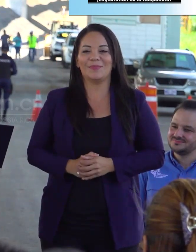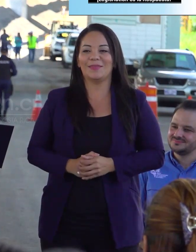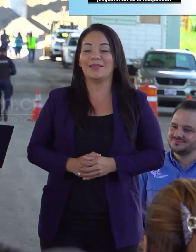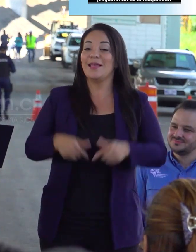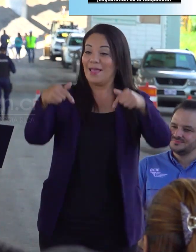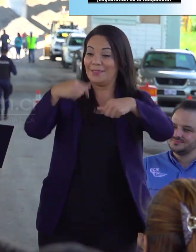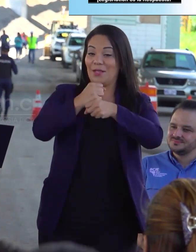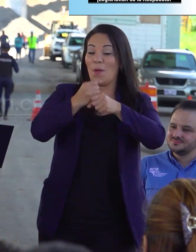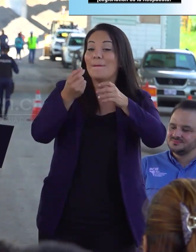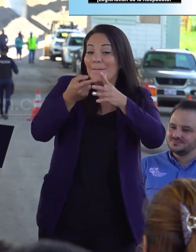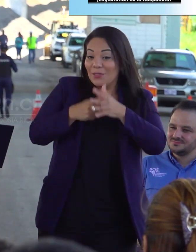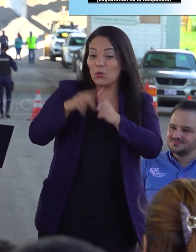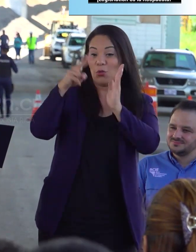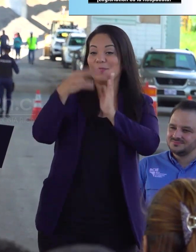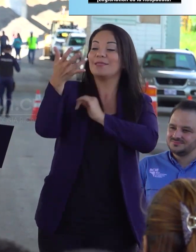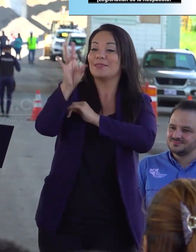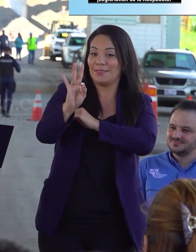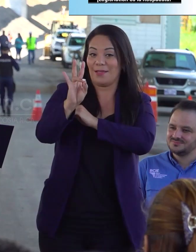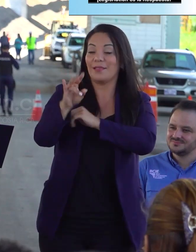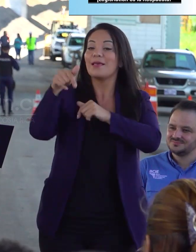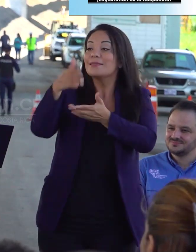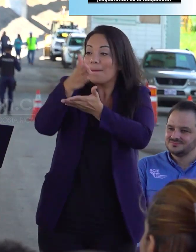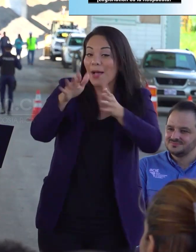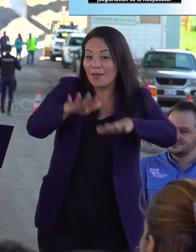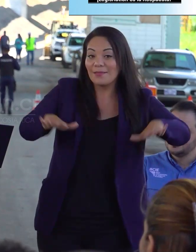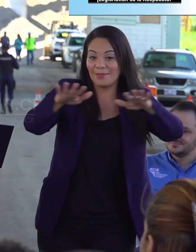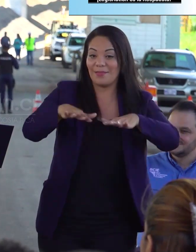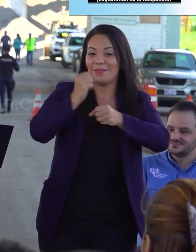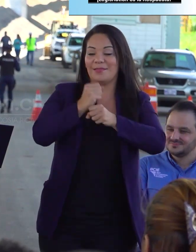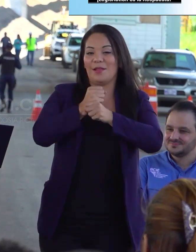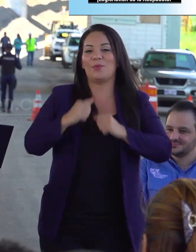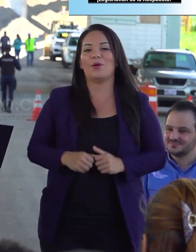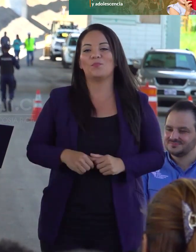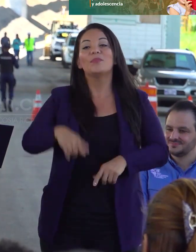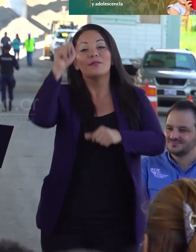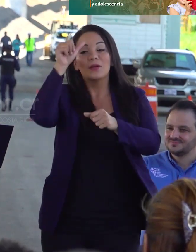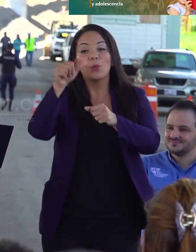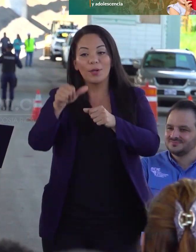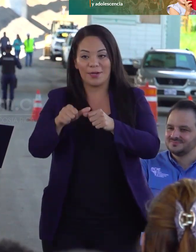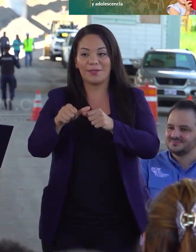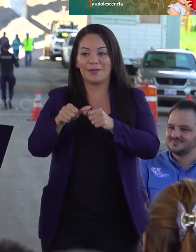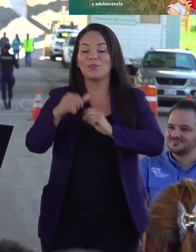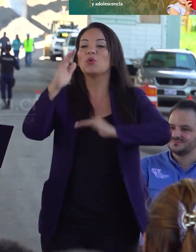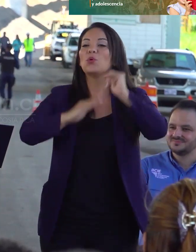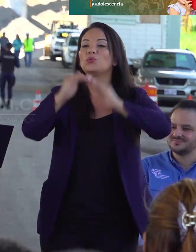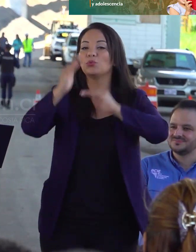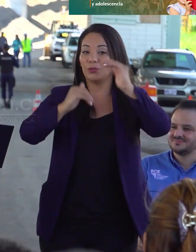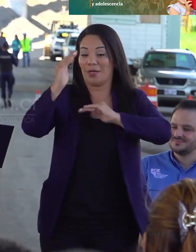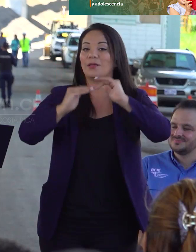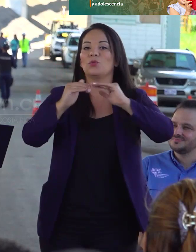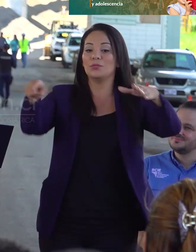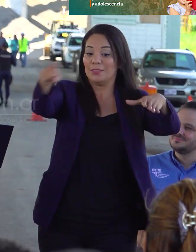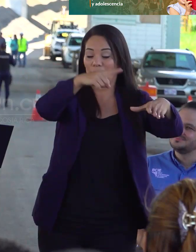Esta obra empezó en el 2017, esta parte de la obra. Acuérdense que estamos construyendo